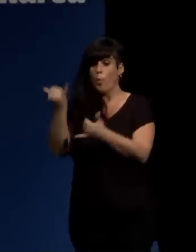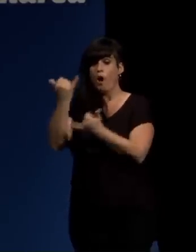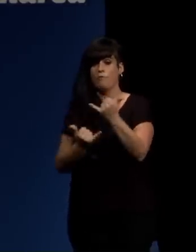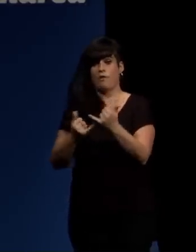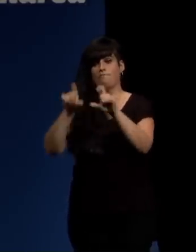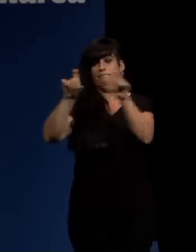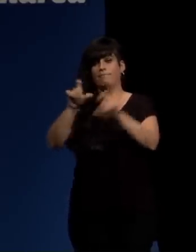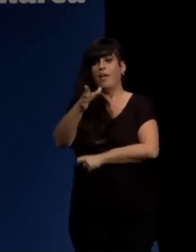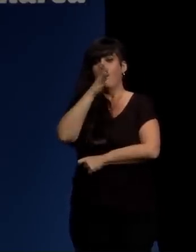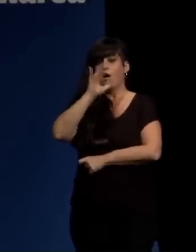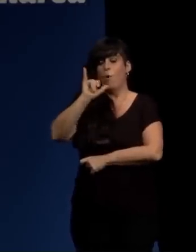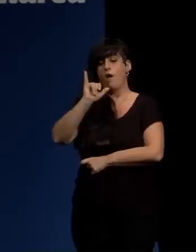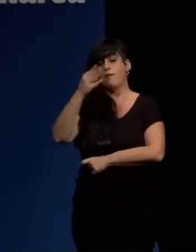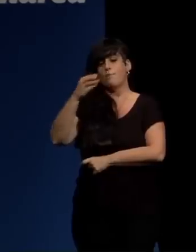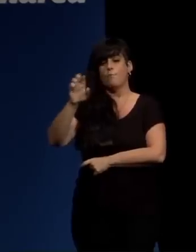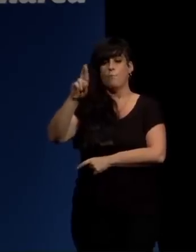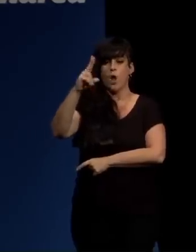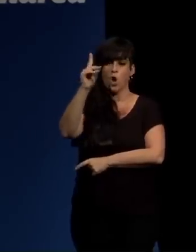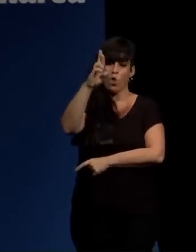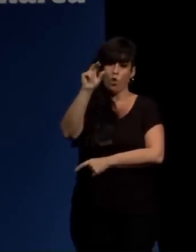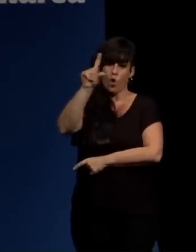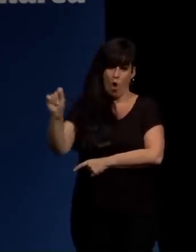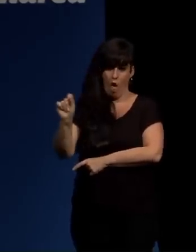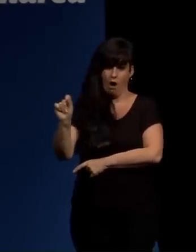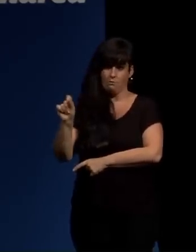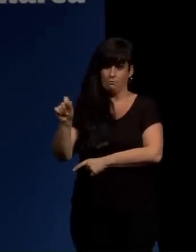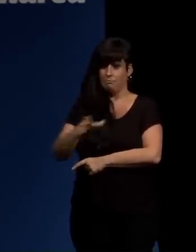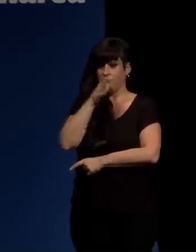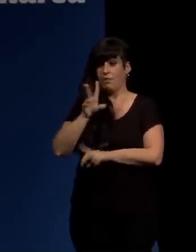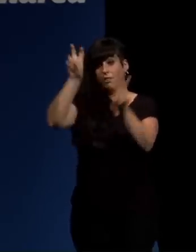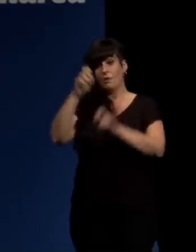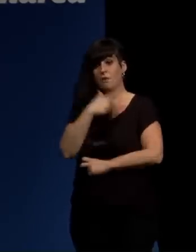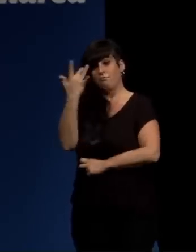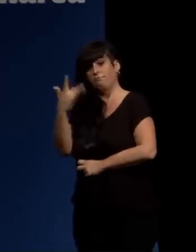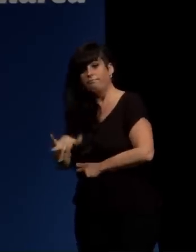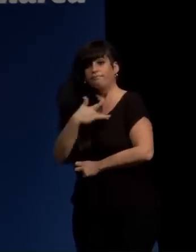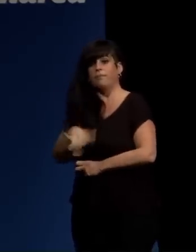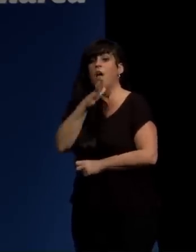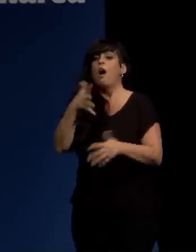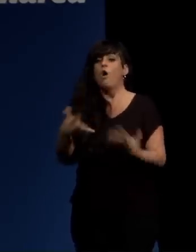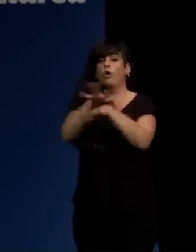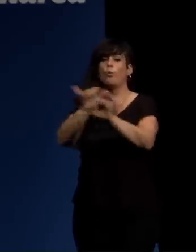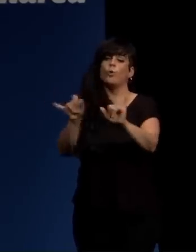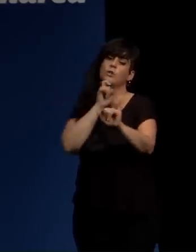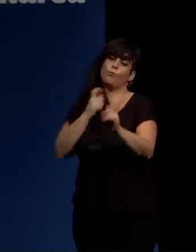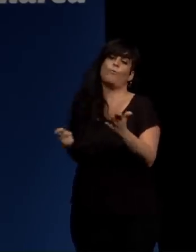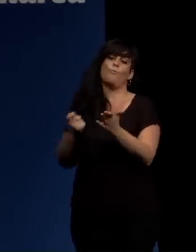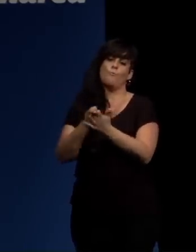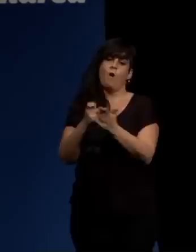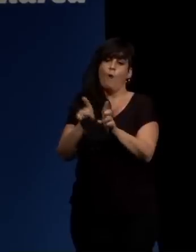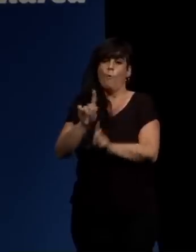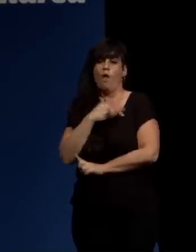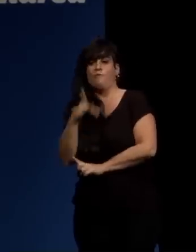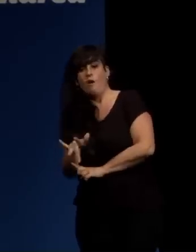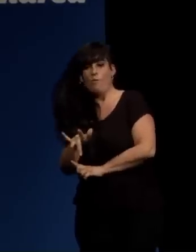compensar pola falta desas concesións dos eólicos cuns yaques, eses pagos de favores de Feijóo, que é